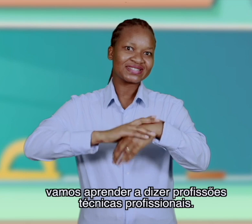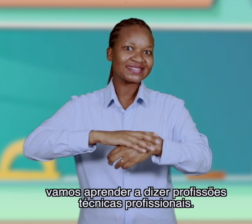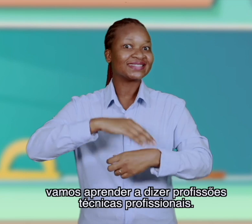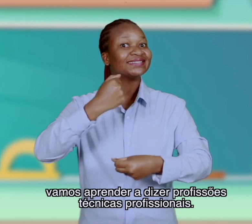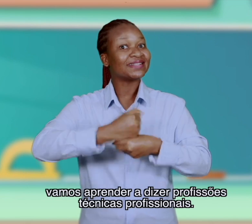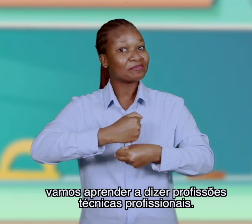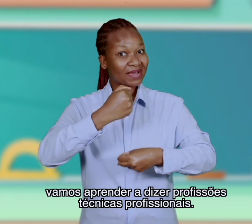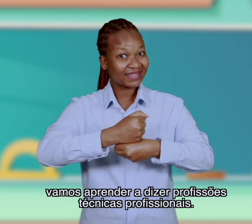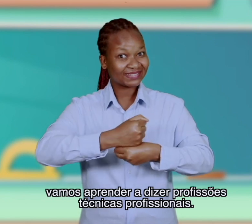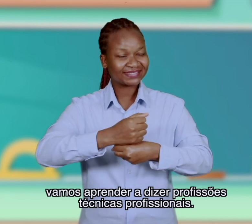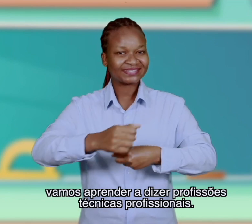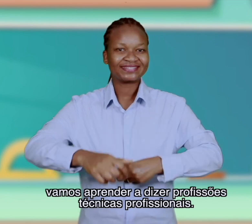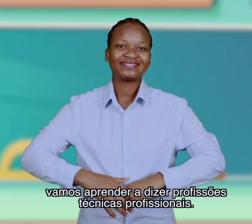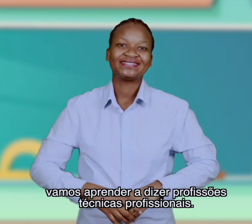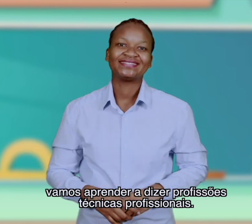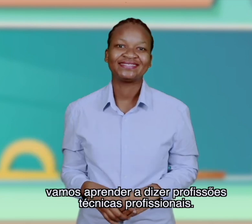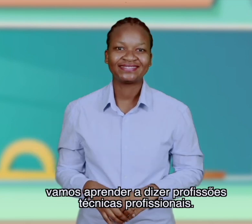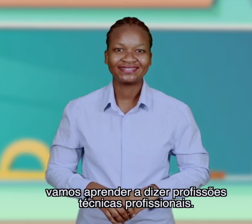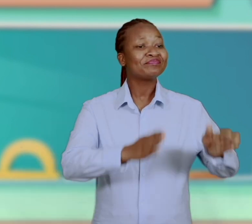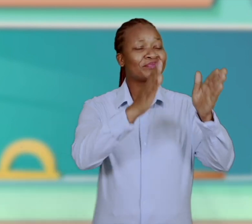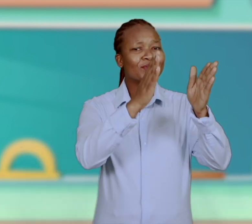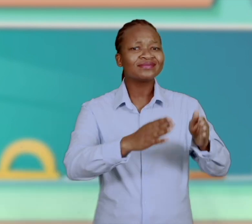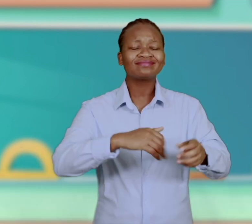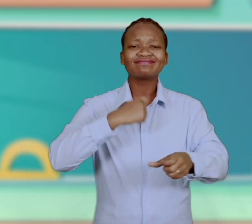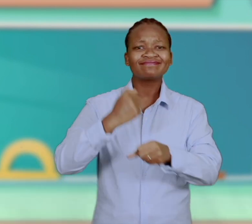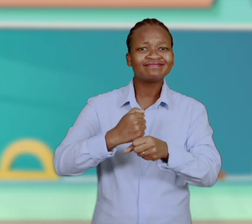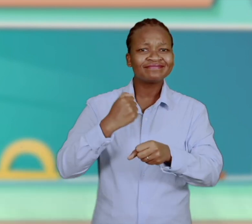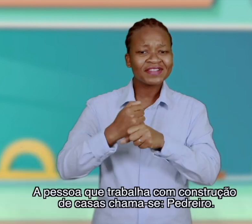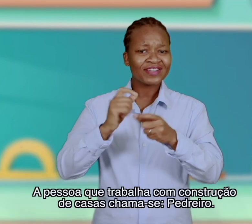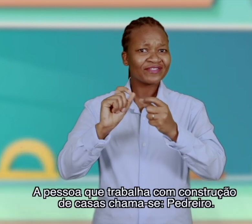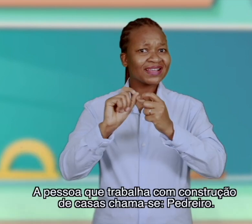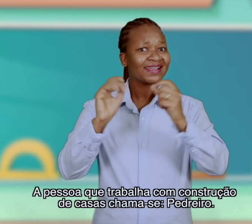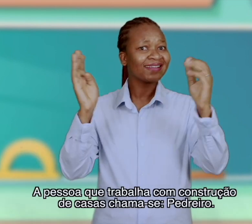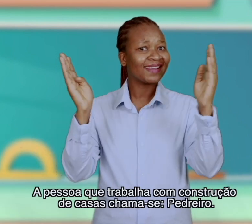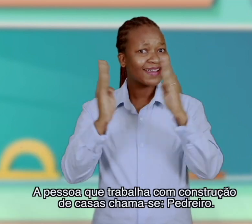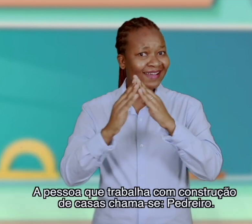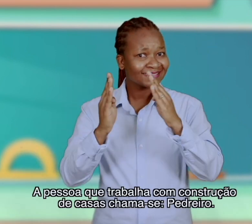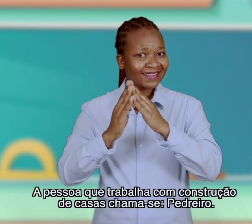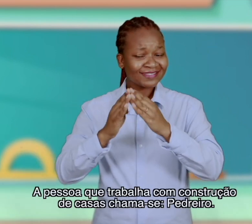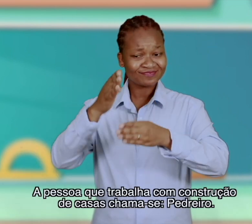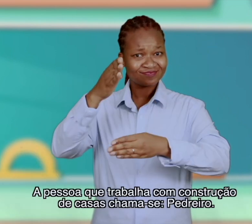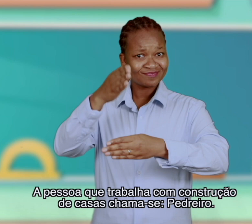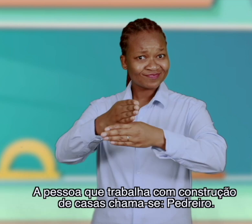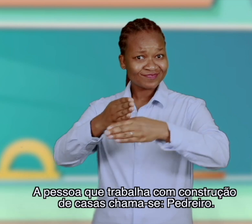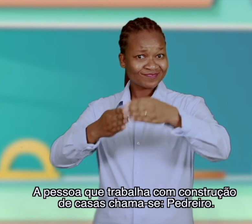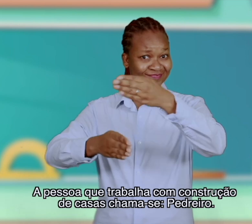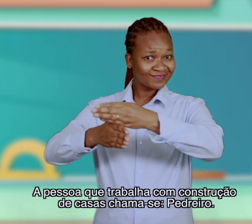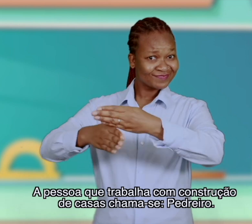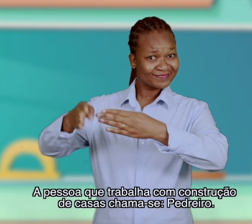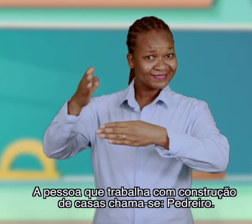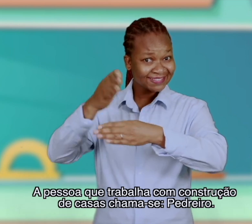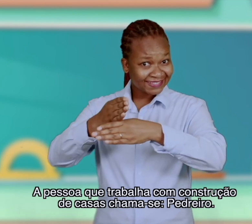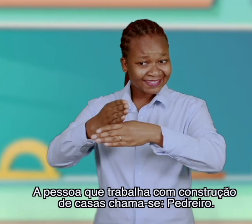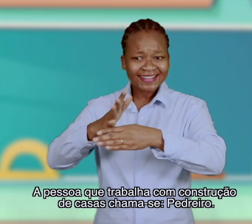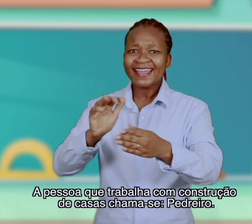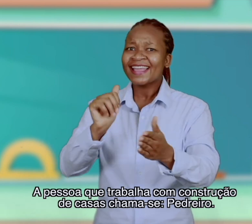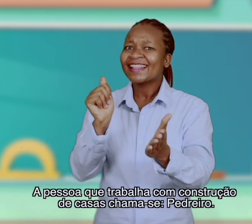técnicas profissionais. A pessoa que trabalha com construção de casas chama-se